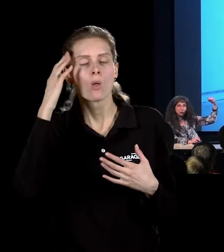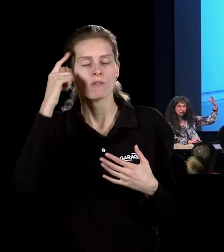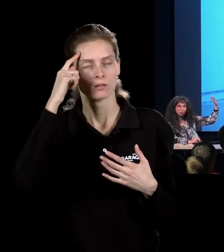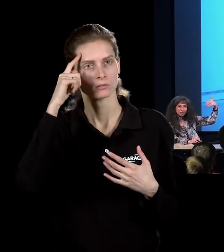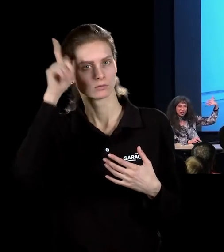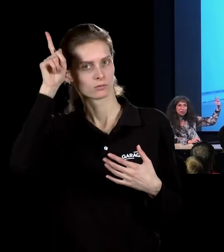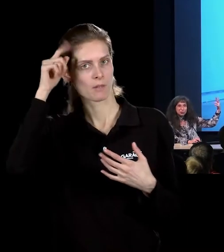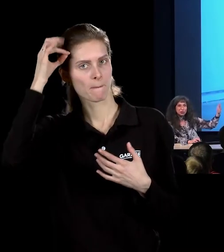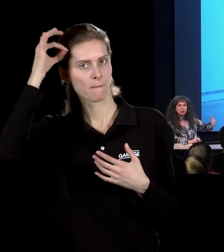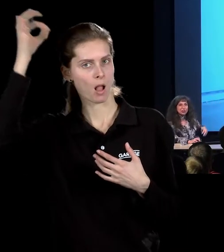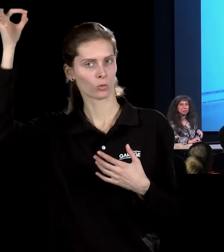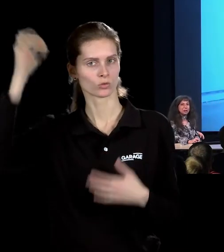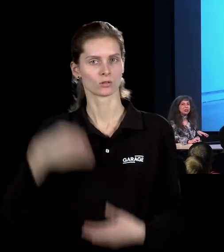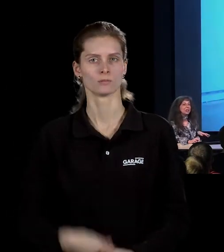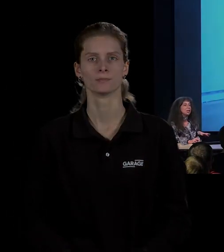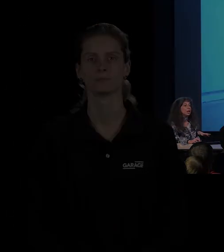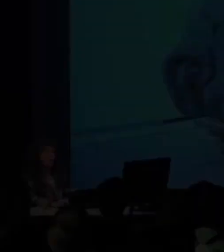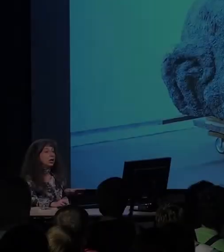эти палочки.